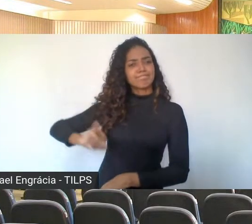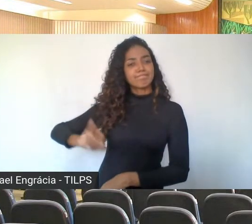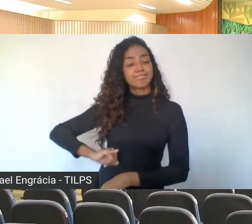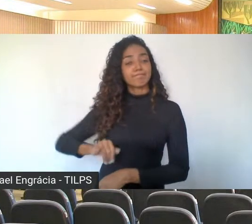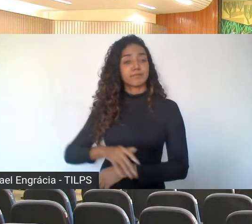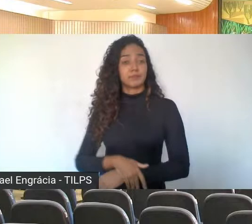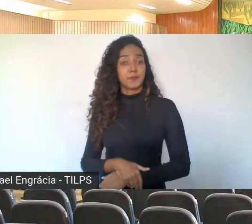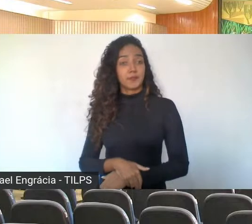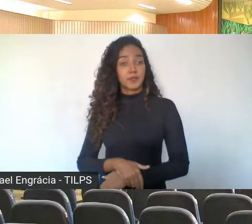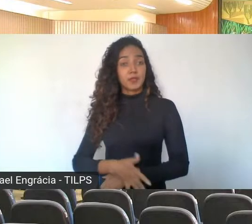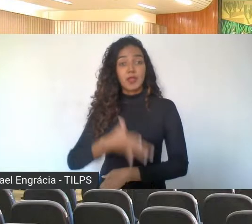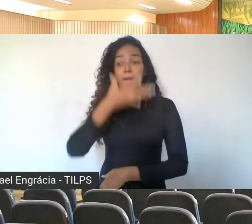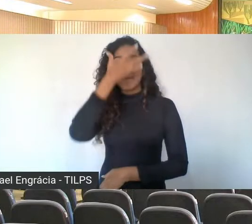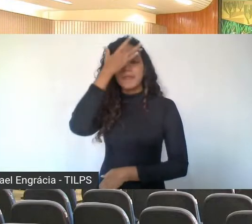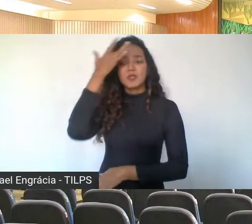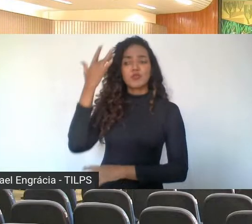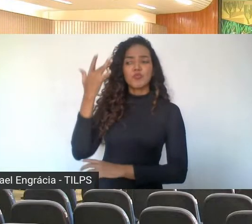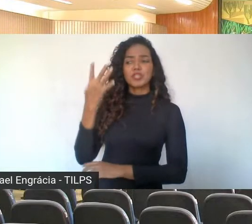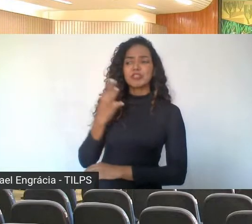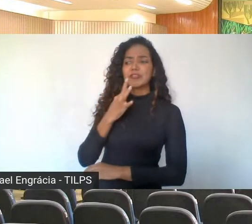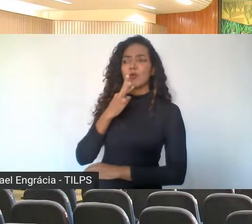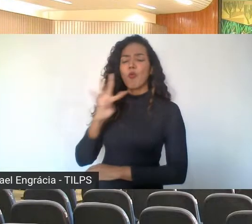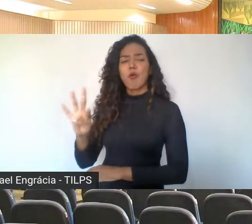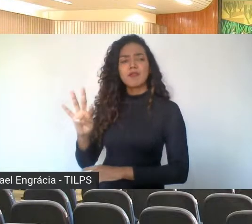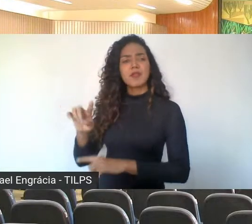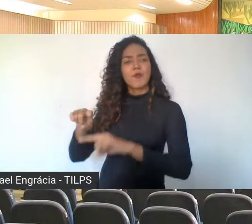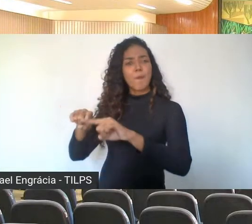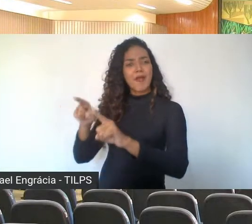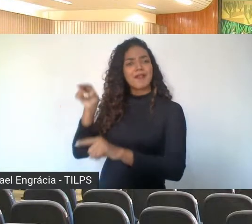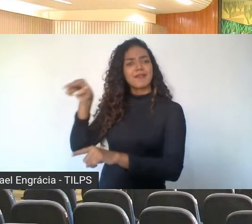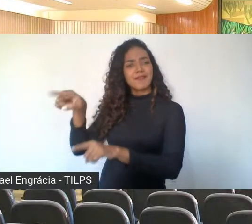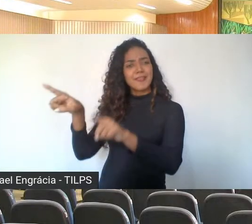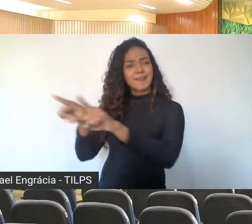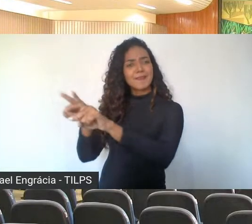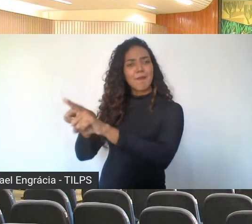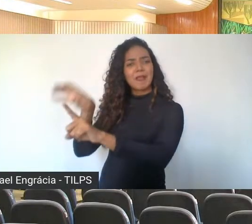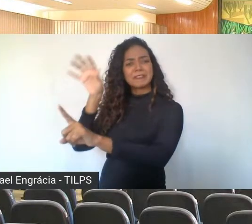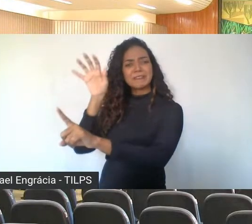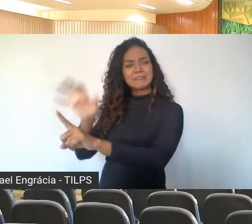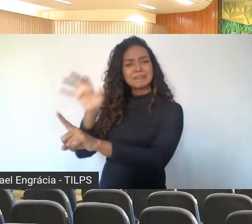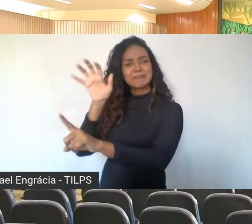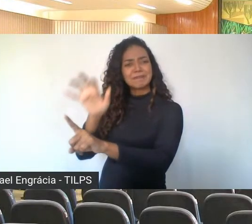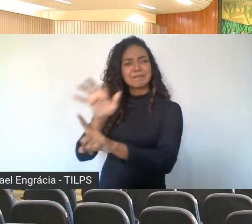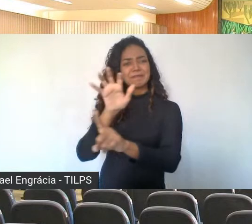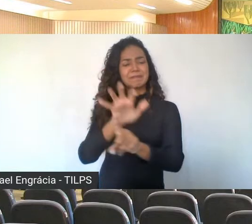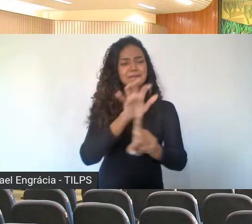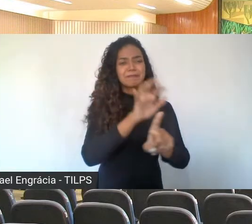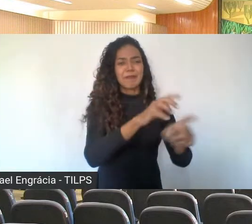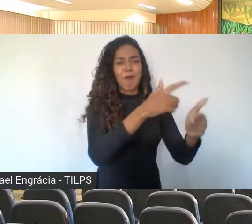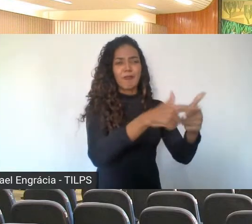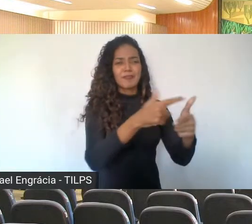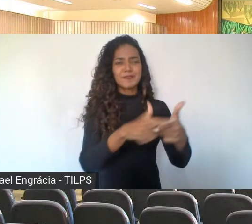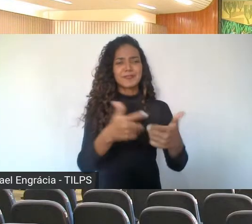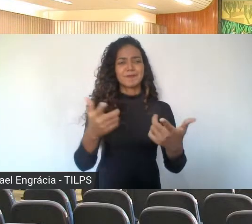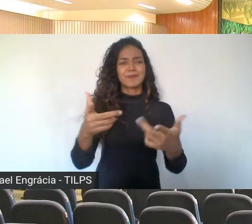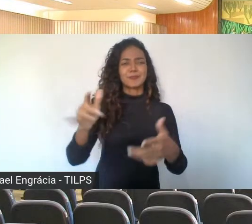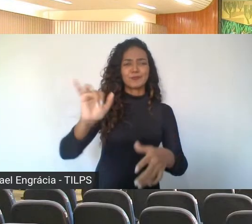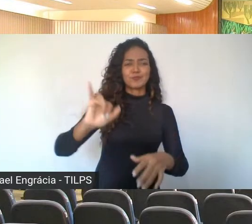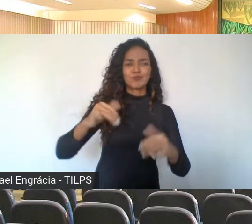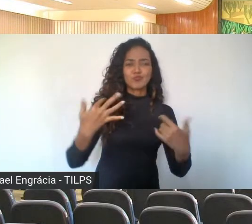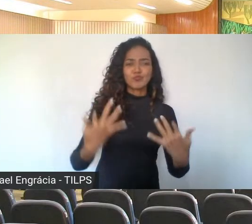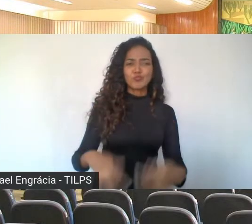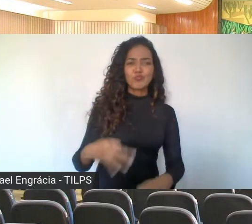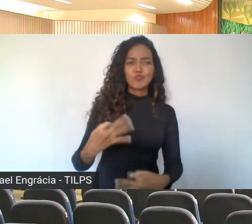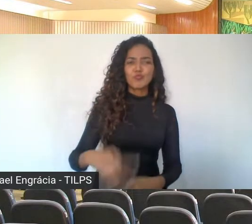Também vivenciando experiências de dor, de sofrimento, de asfixia. É um momento em que